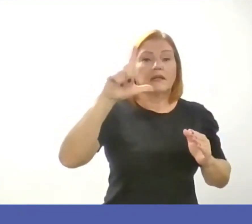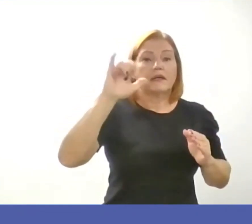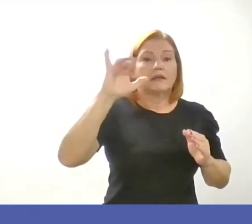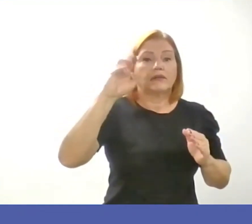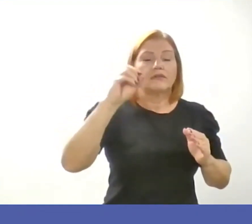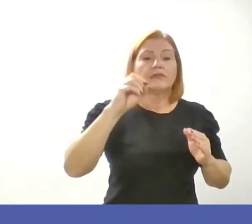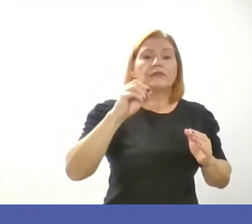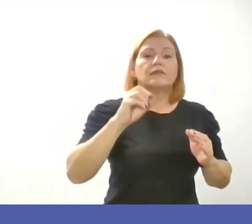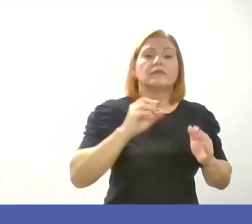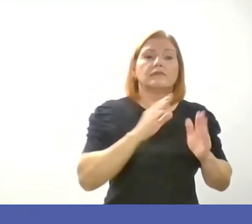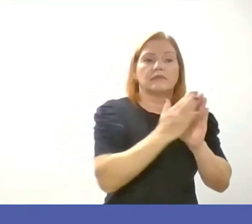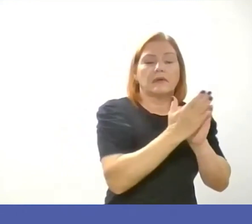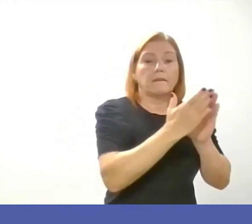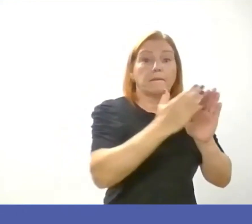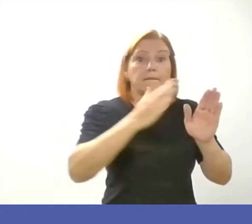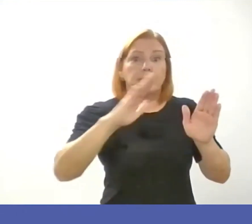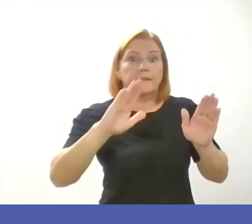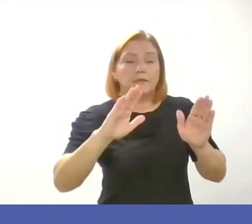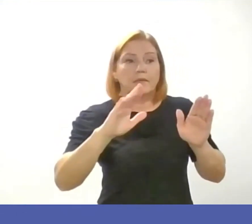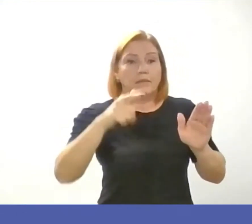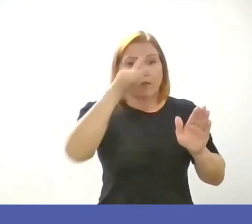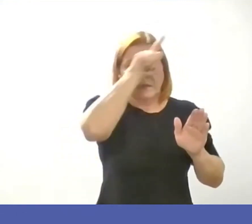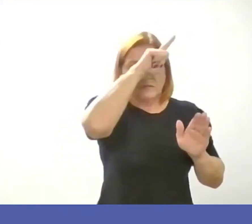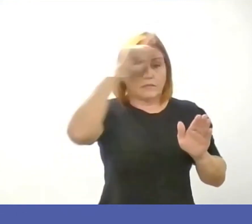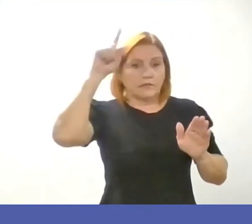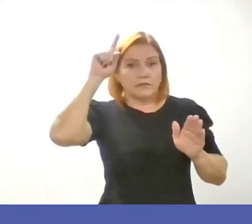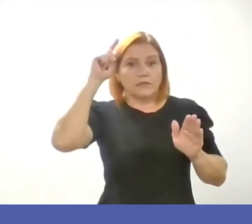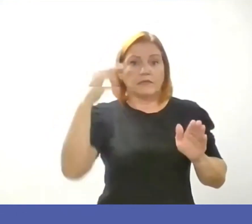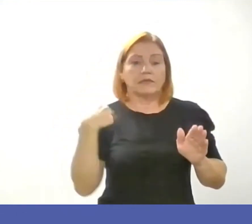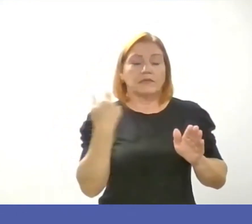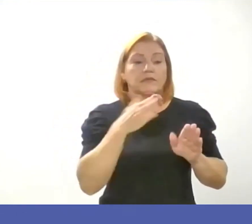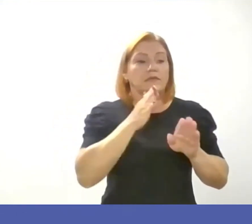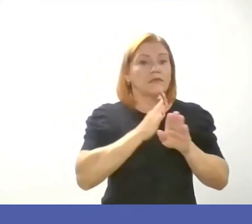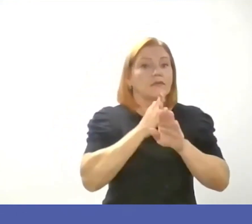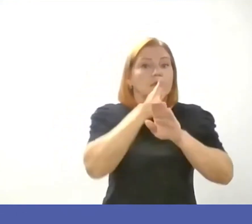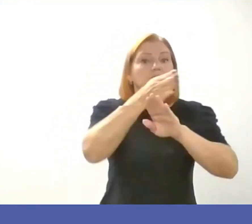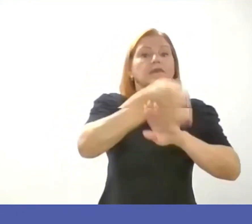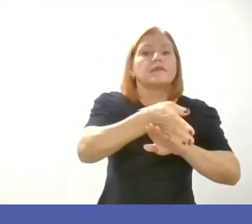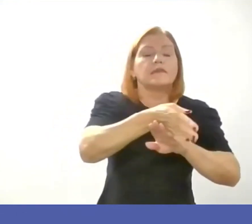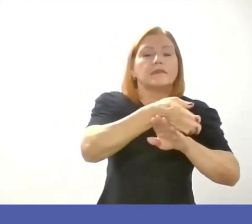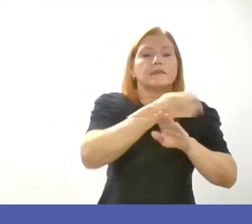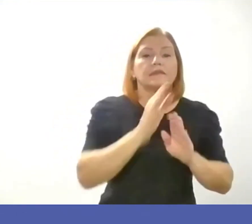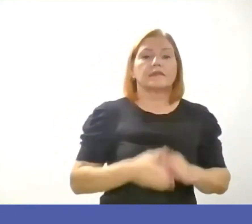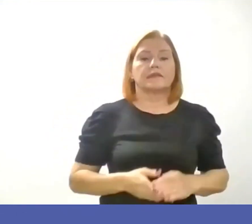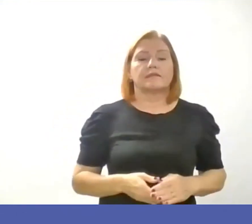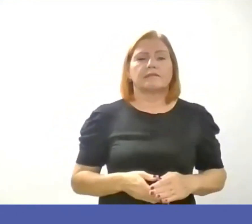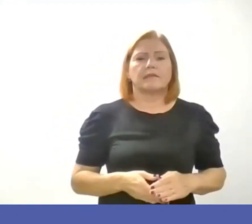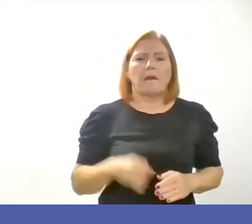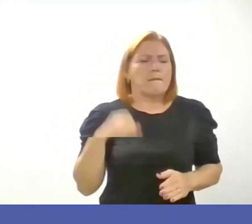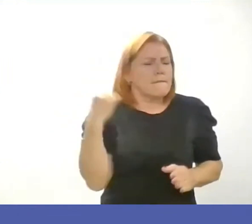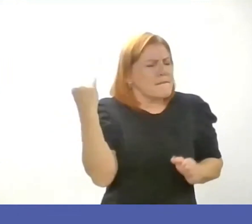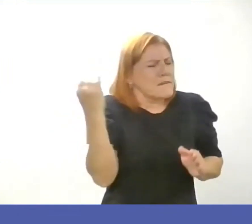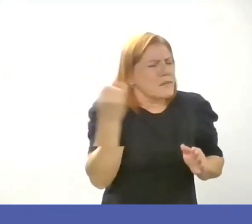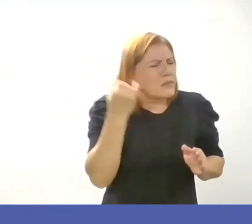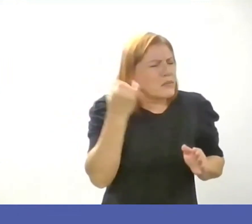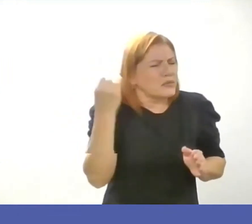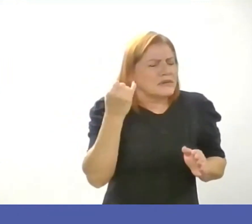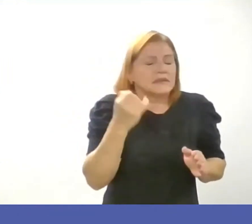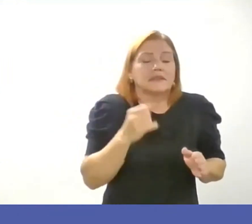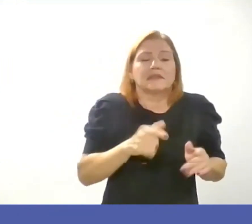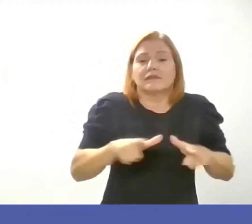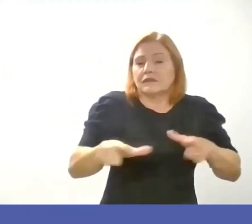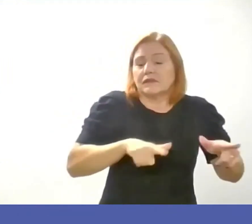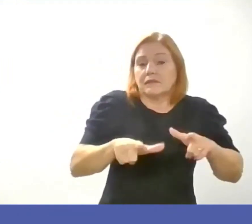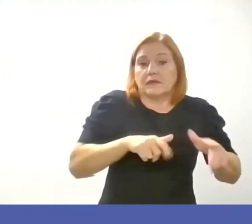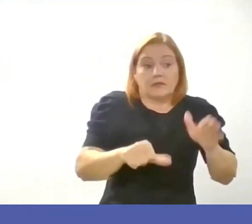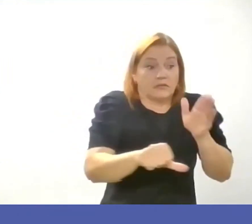entramos. Então, irmãos, esses trabalhadores de primeira hora são de extrema importância, são ou não são? Tanto é que os 12 apóstolos